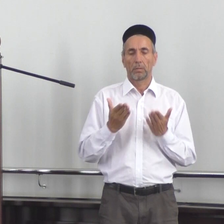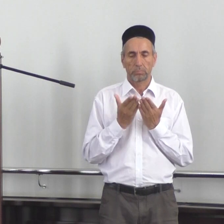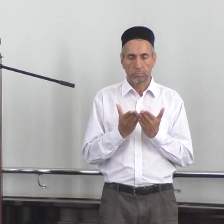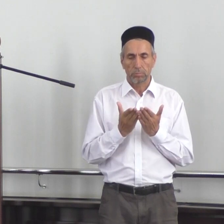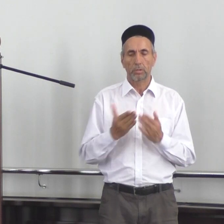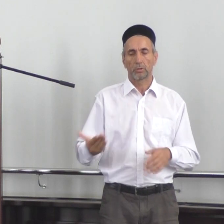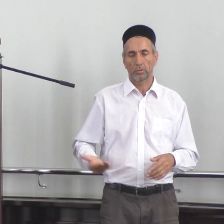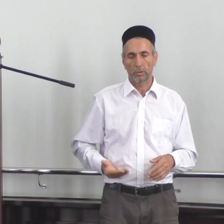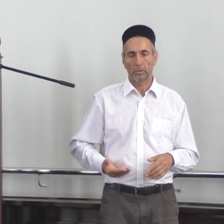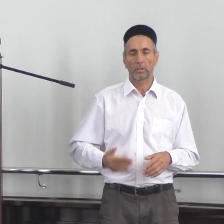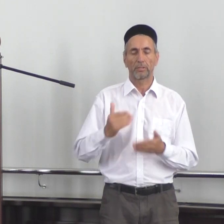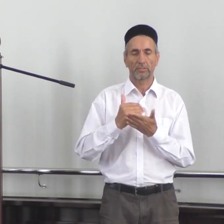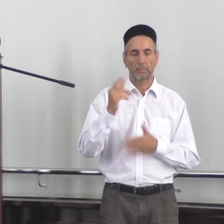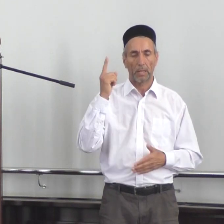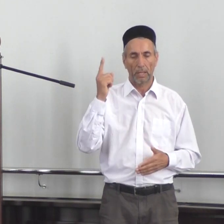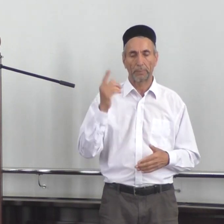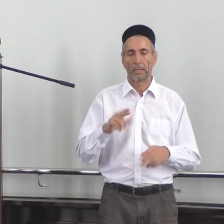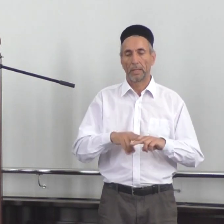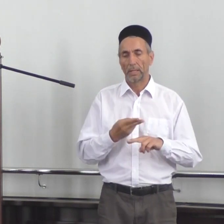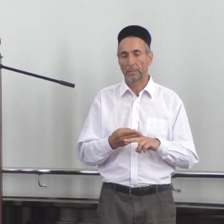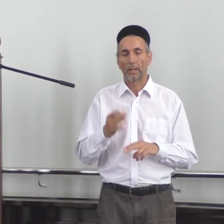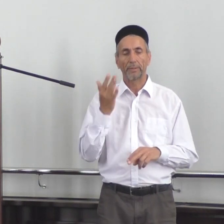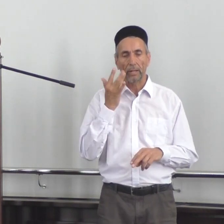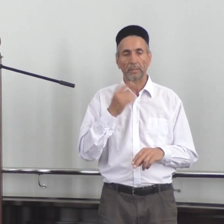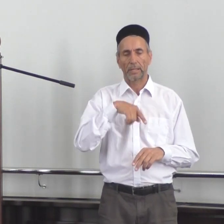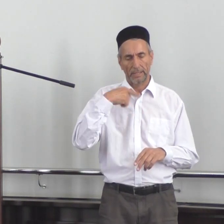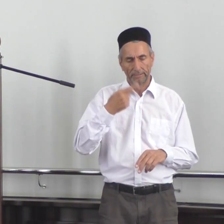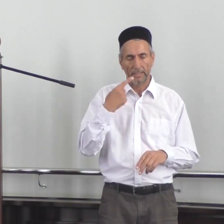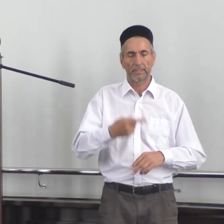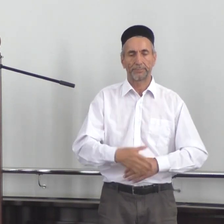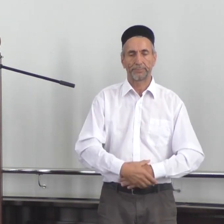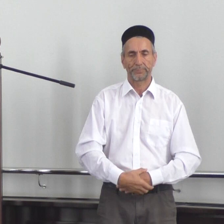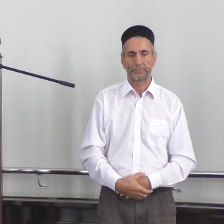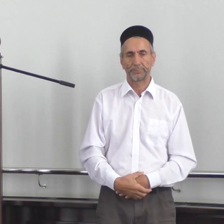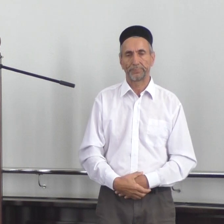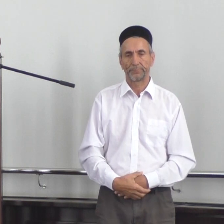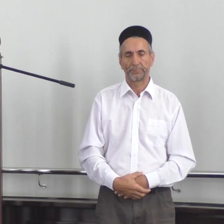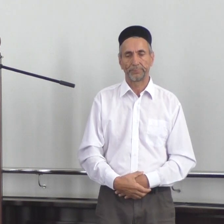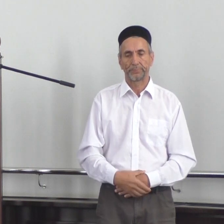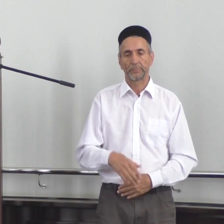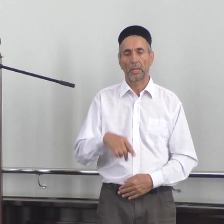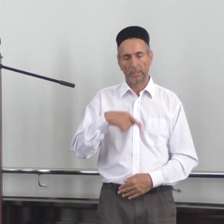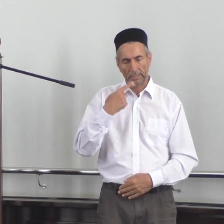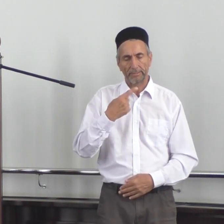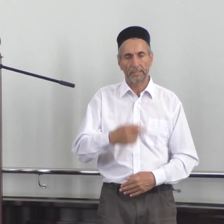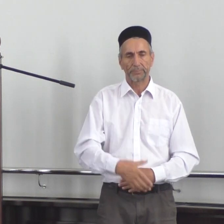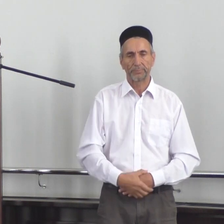әмма дә ләкин кайбер очракларда җәмәгать әйтергә кирәк. Әйтергә